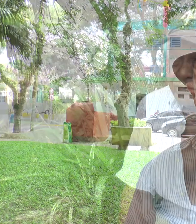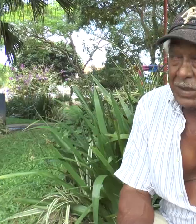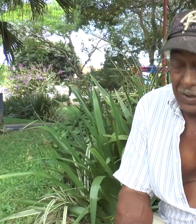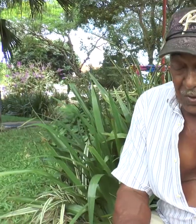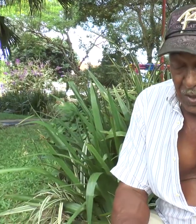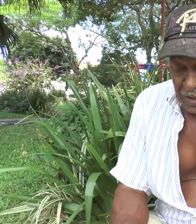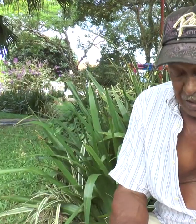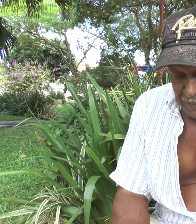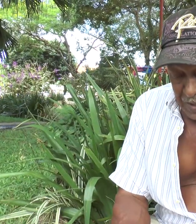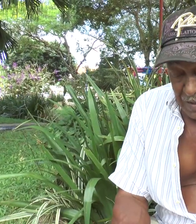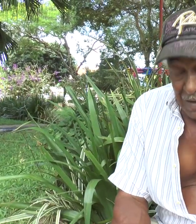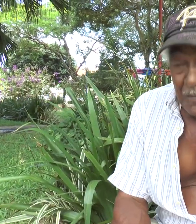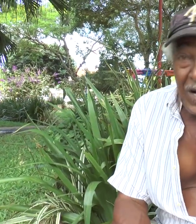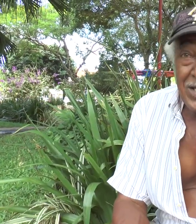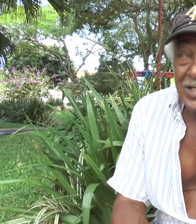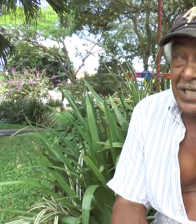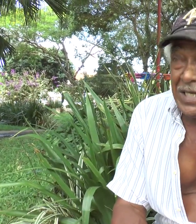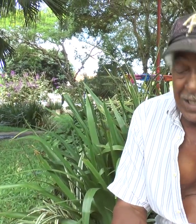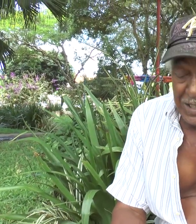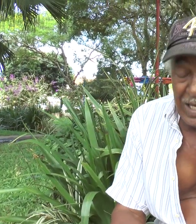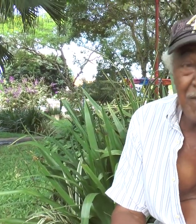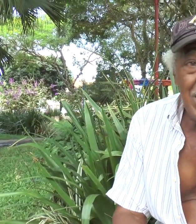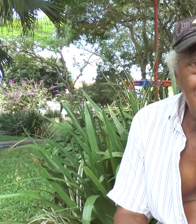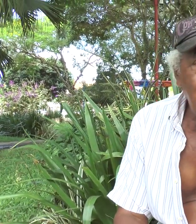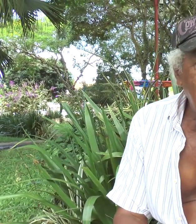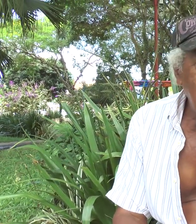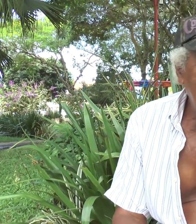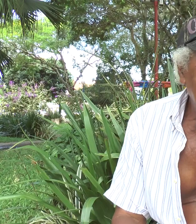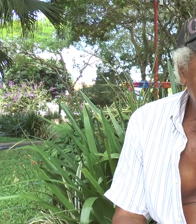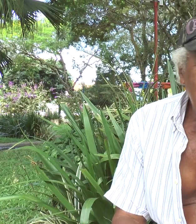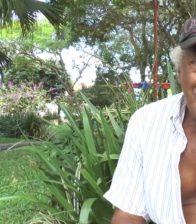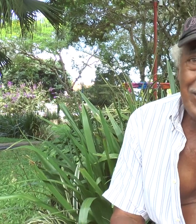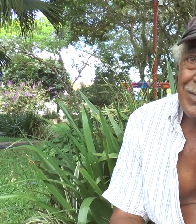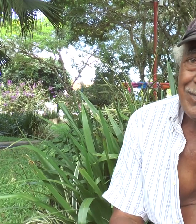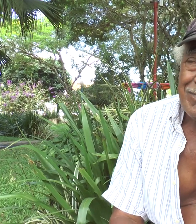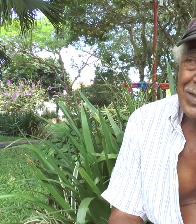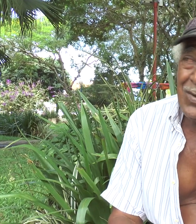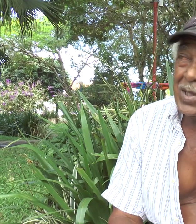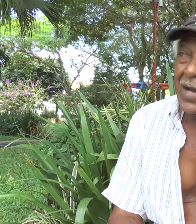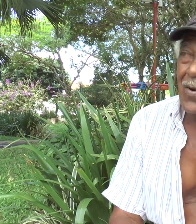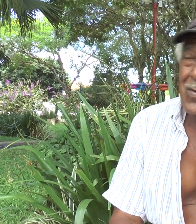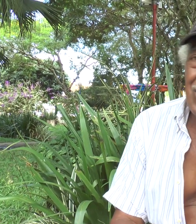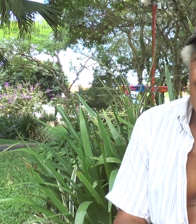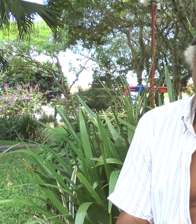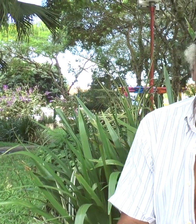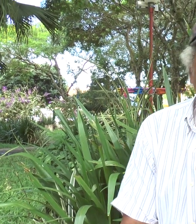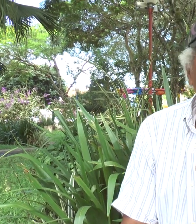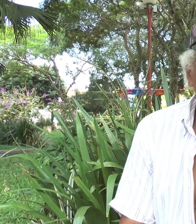né? Olha, para dizer que é melhor, o cara não tem